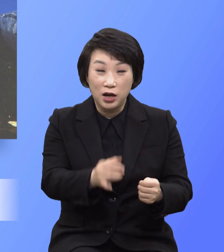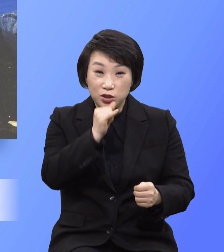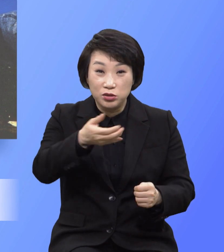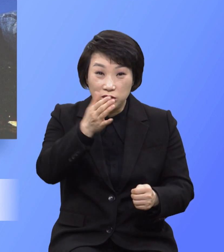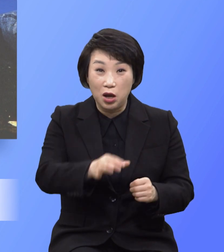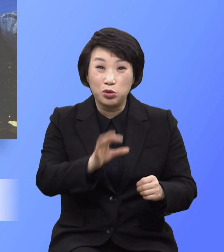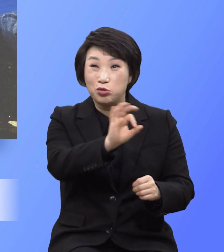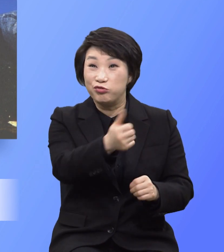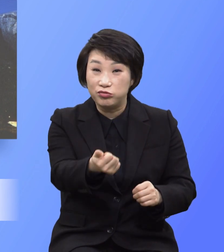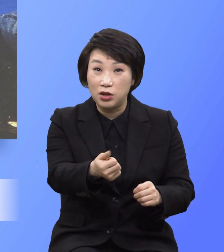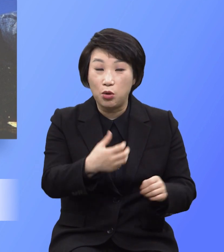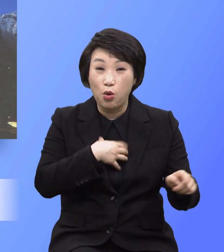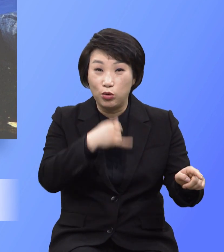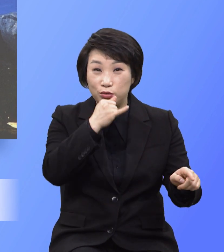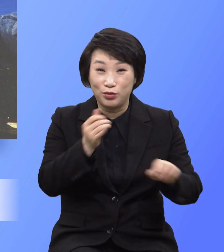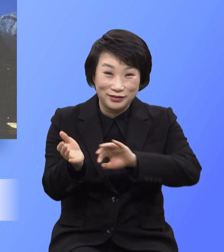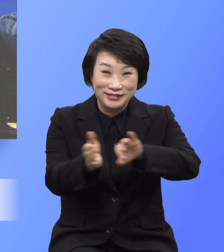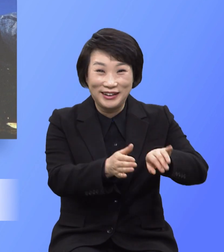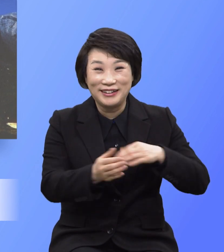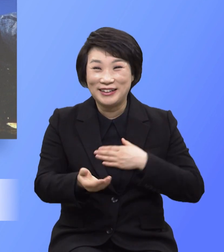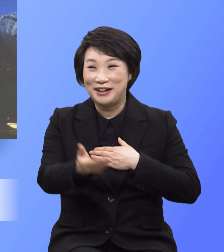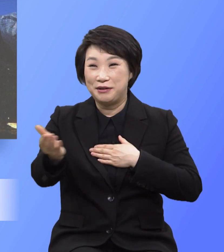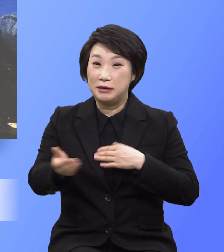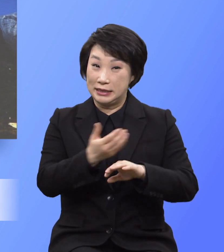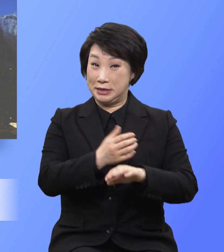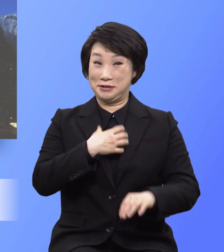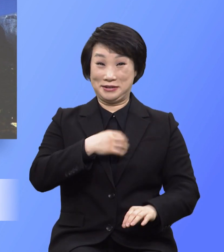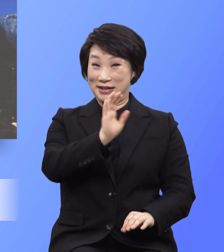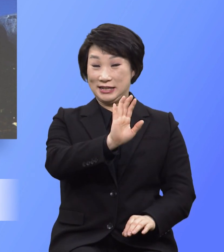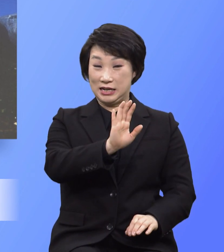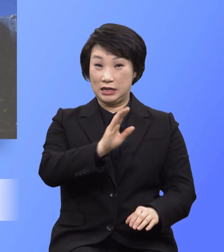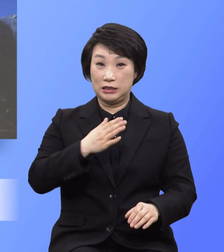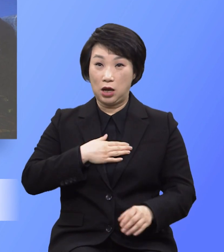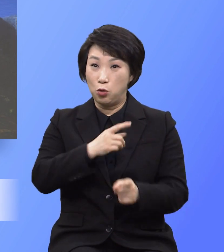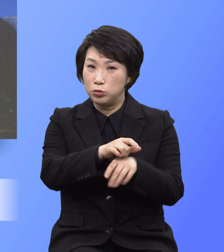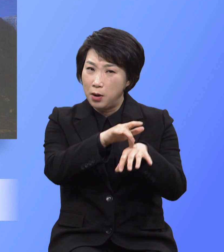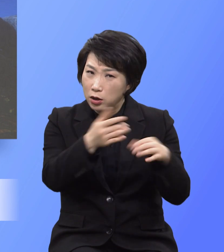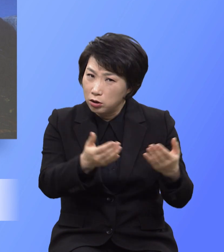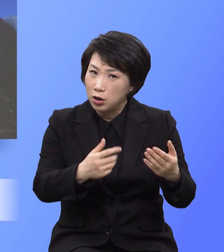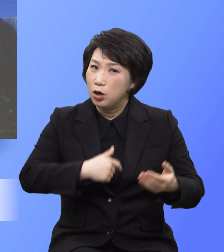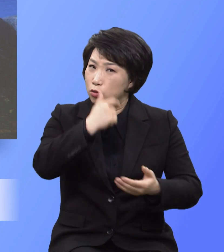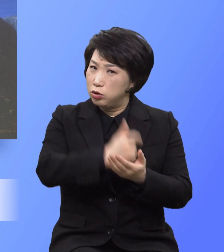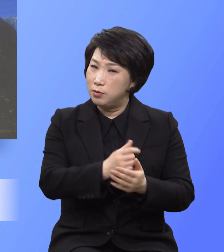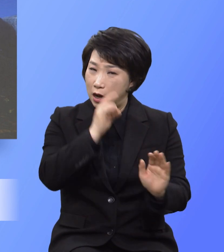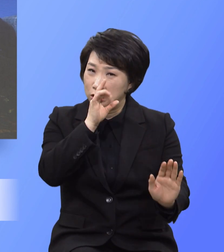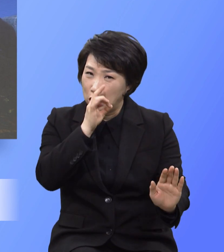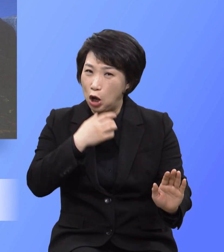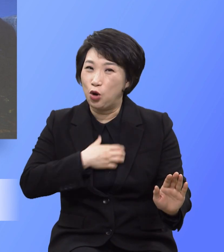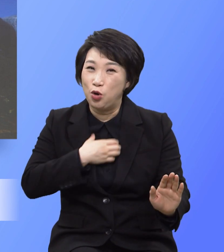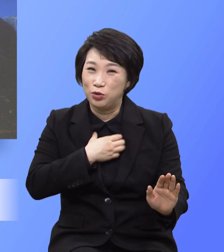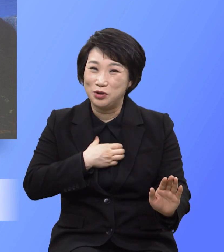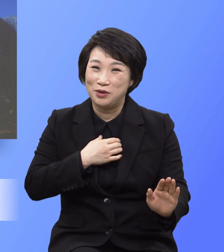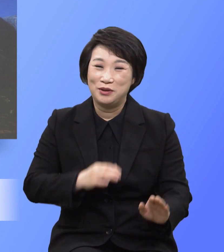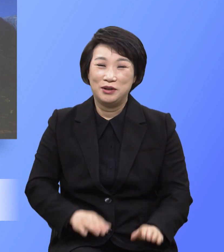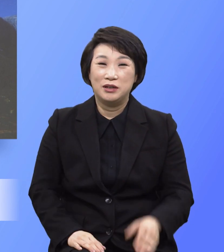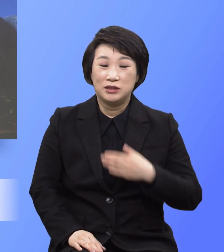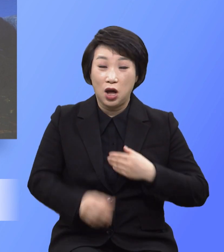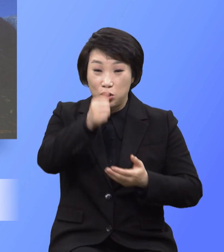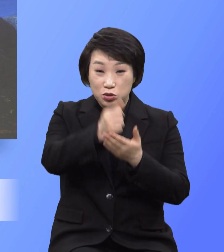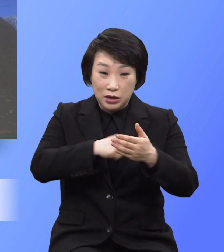걱정이요. 나와 여러분들은 다른 걱정이 아니요. 내가 마귀에게 속을까 봐. 내가 죄